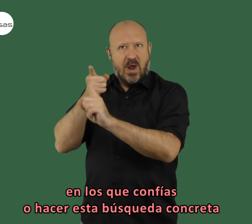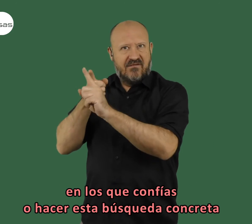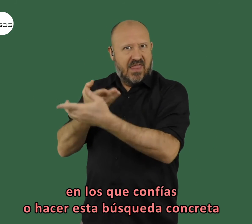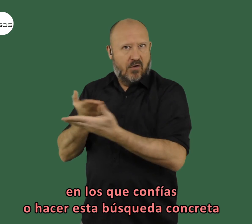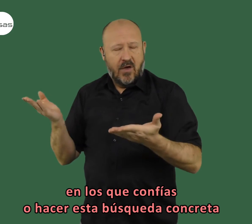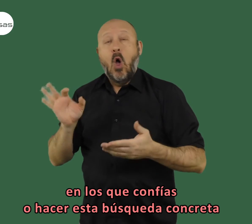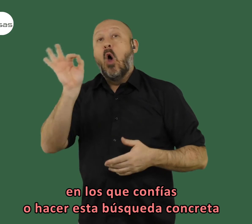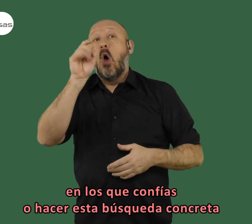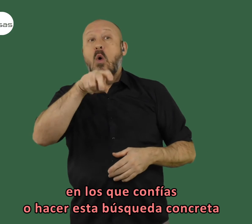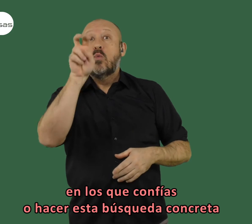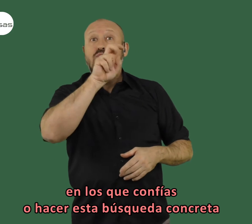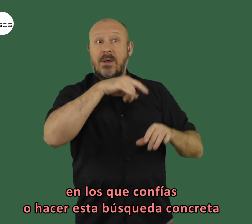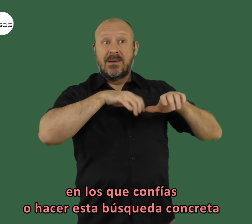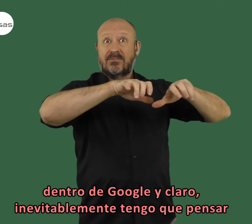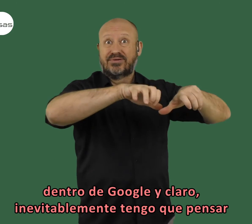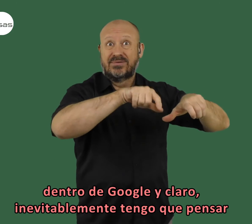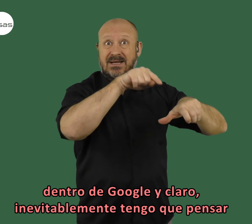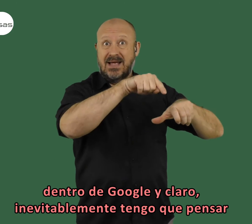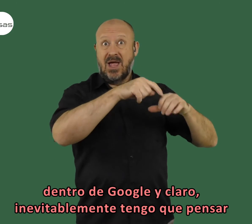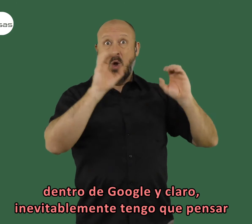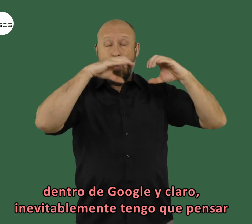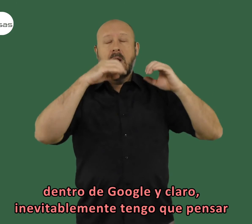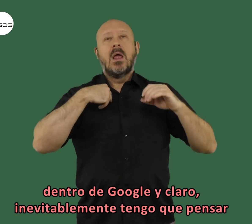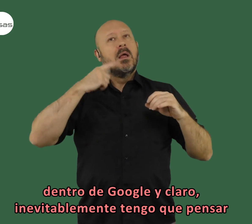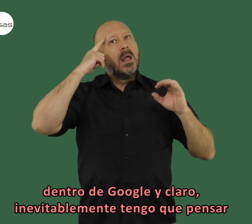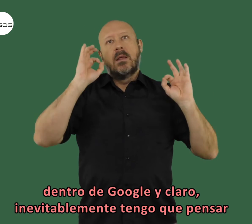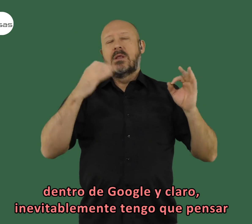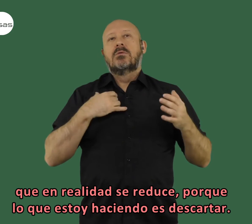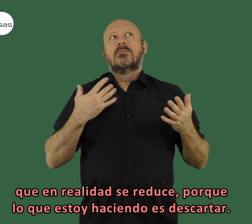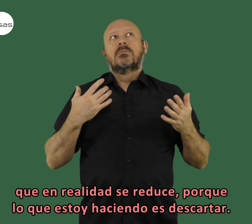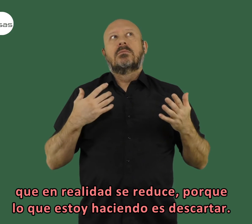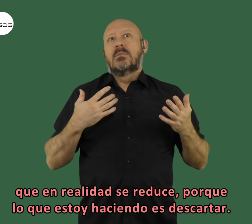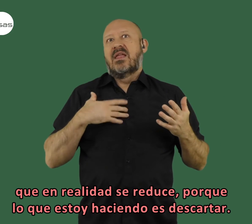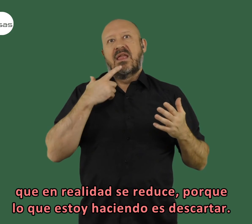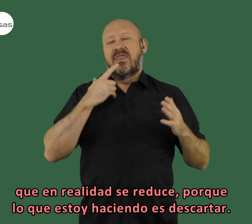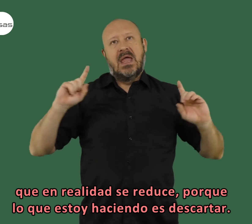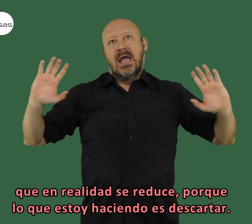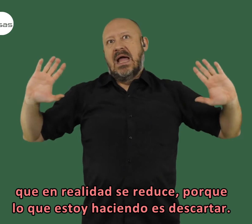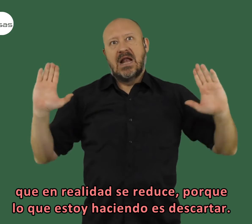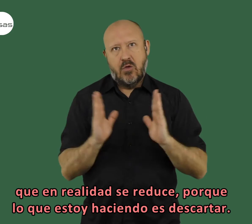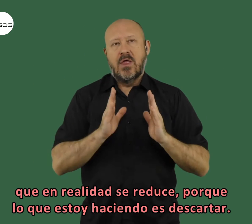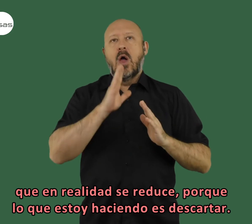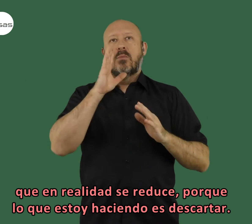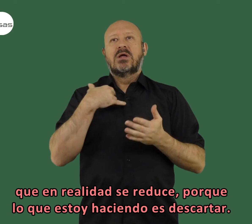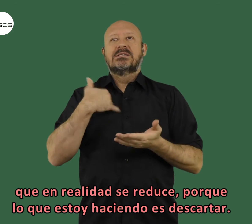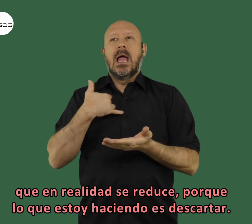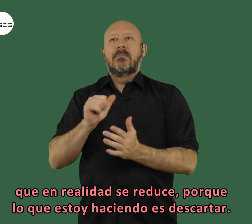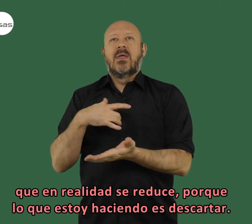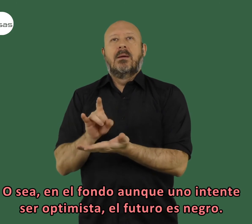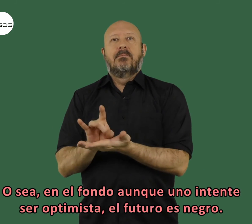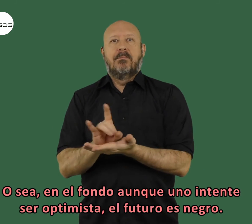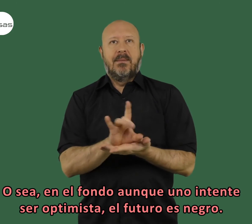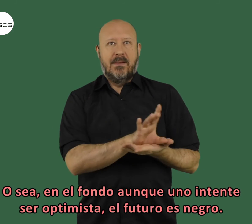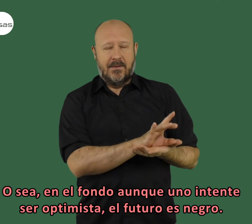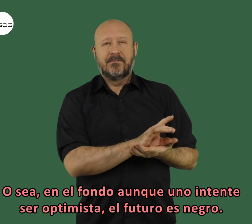que confías, o hacer esta búsqueda concreta dentro de Google, y claro, inevitablemente tengo que pensar que en realidad se reduce, porque lo que estoy haciendo es